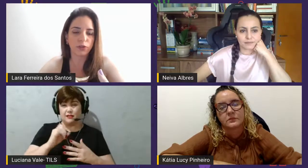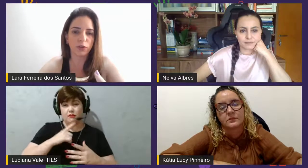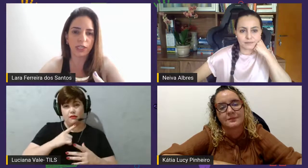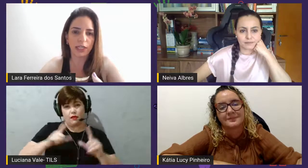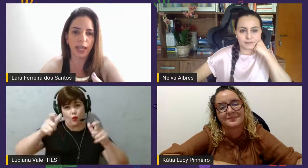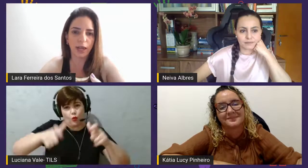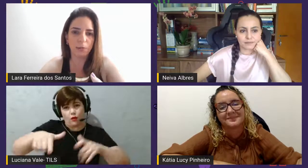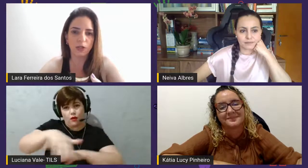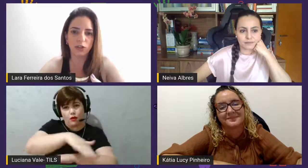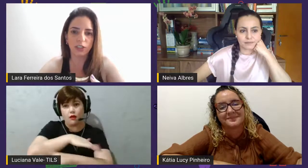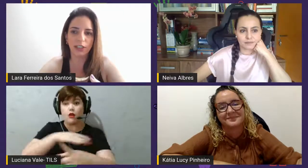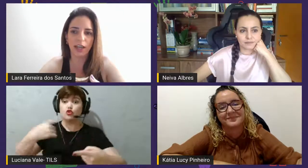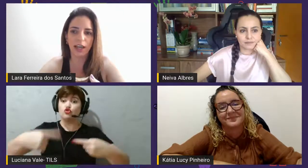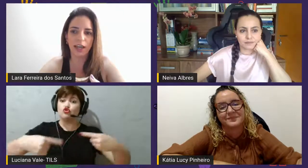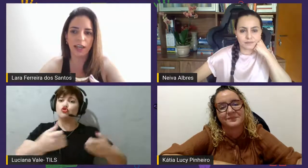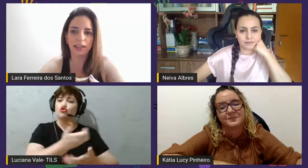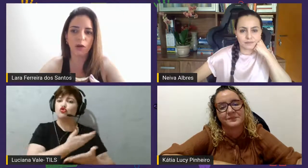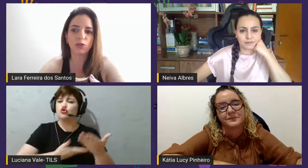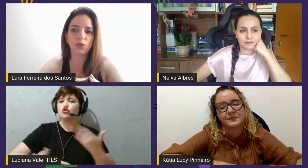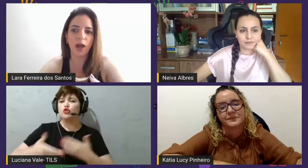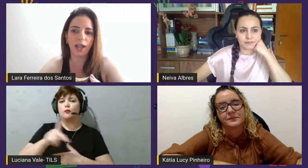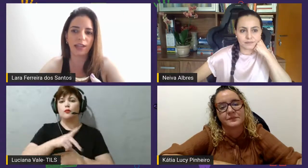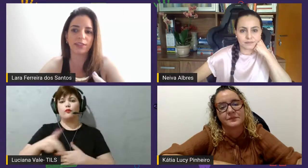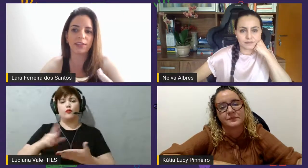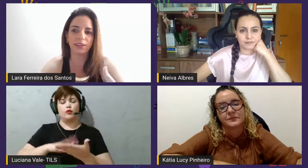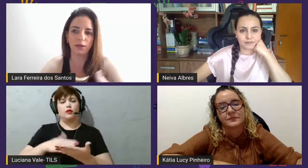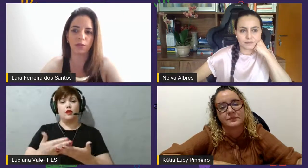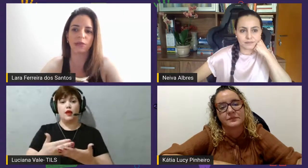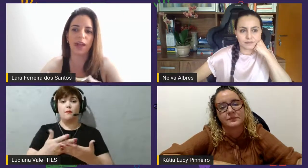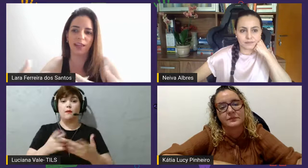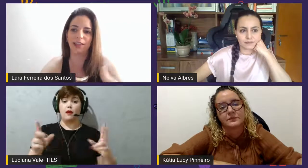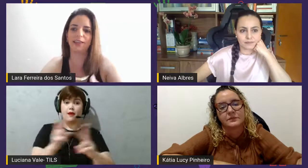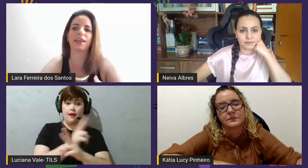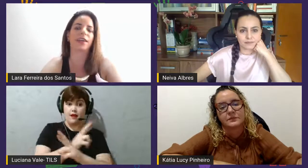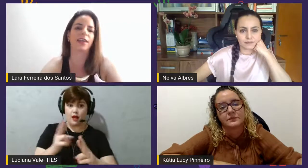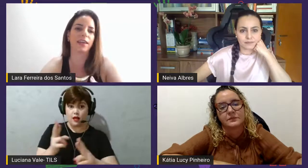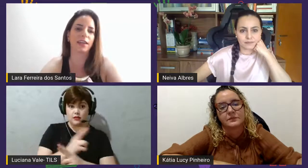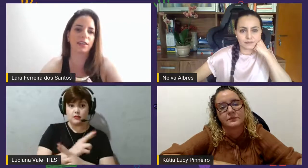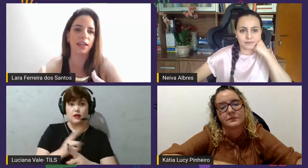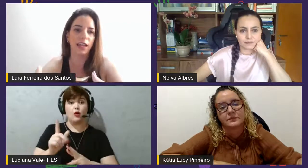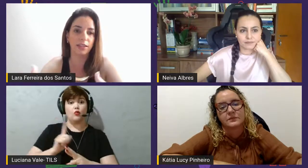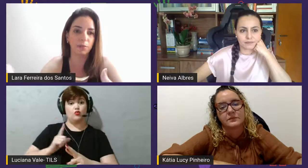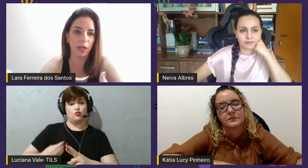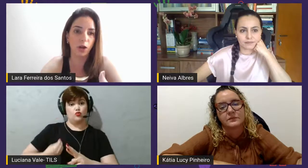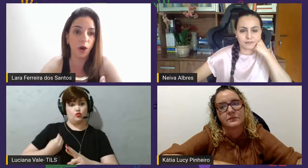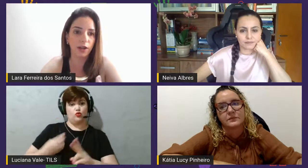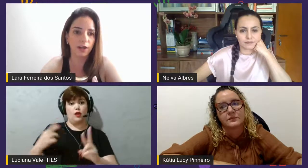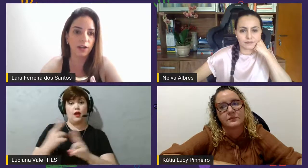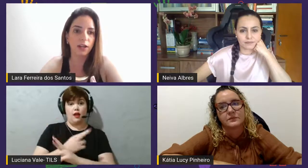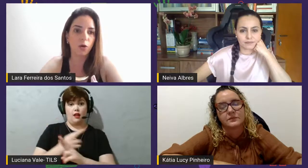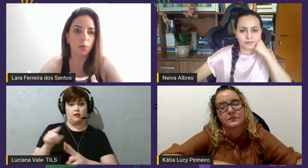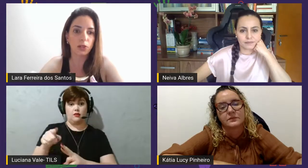entre professor e intérprete, não só a relação, né, entre eles